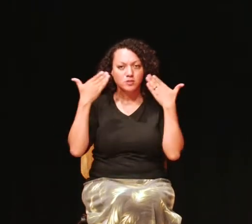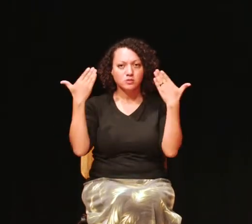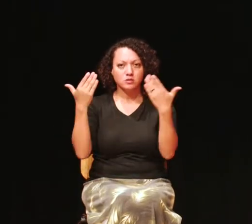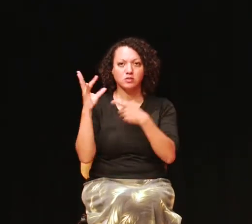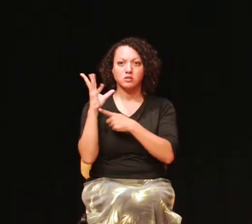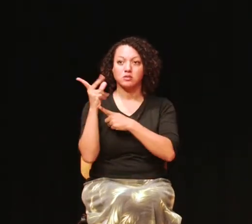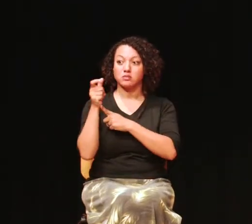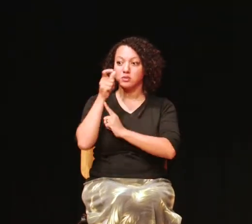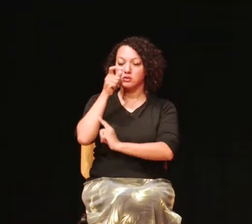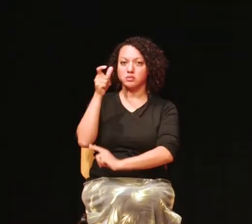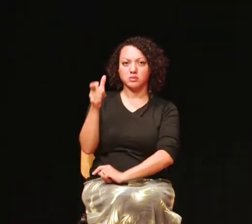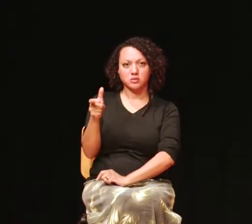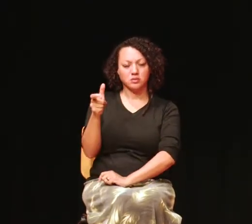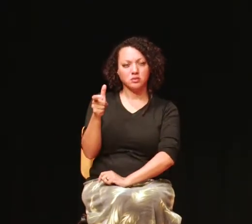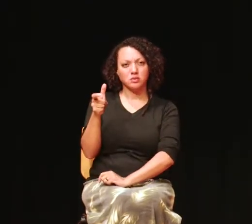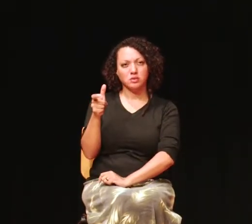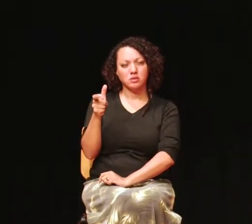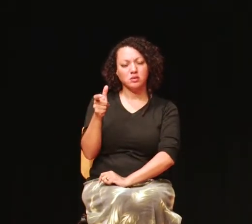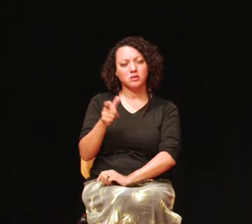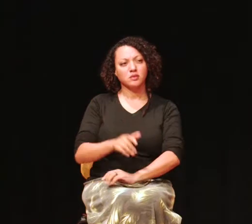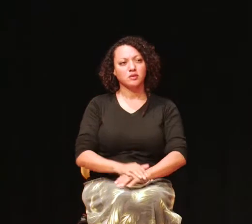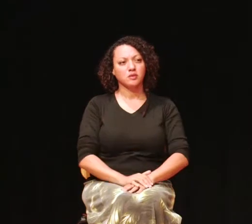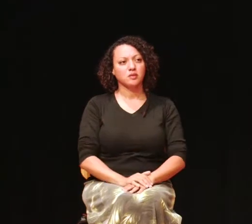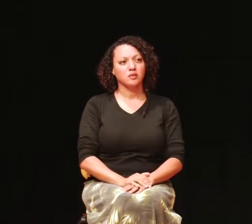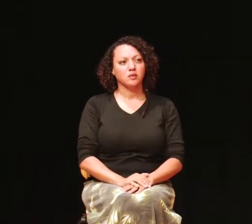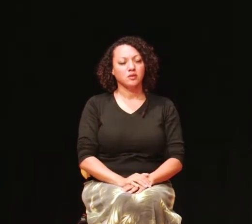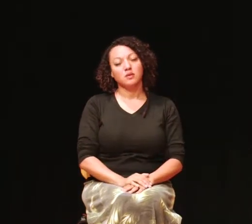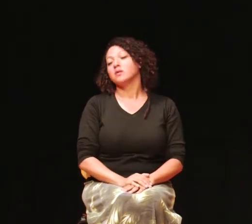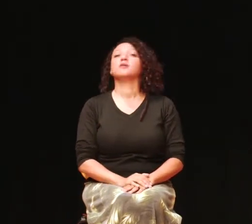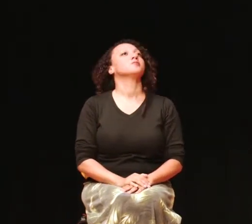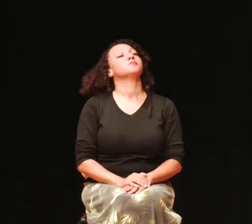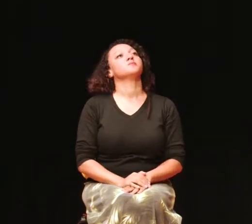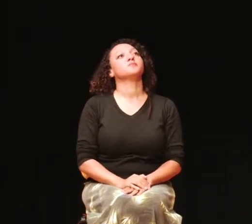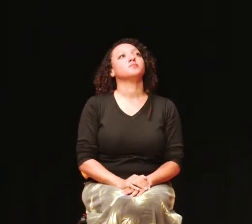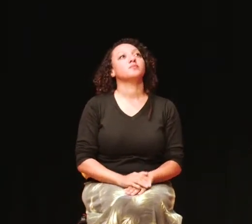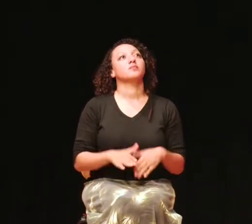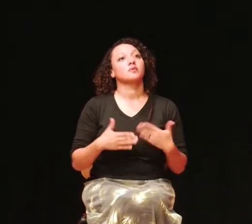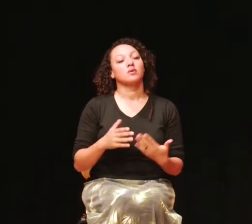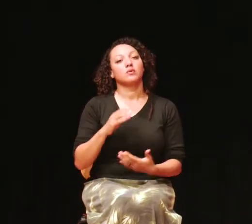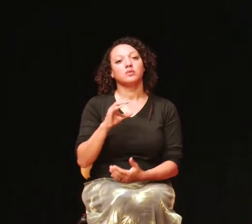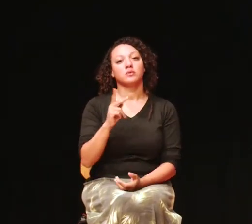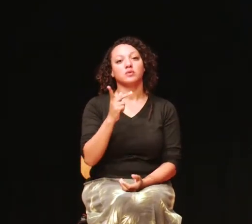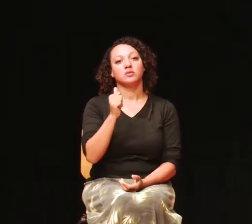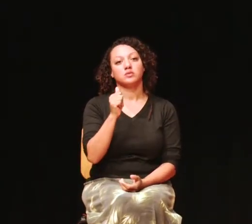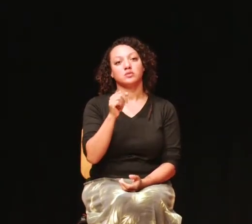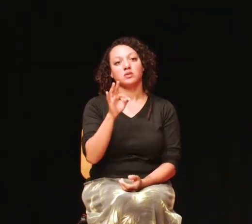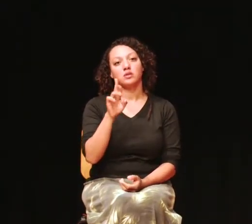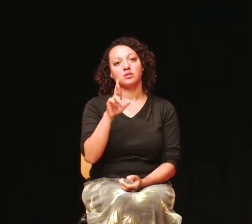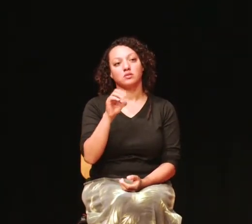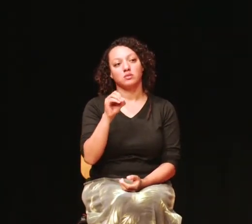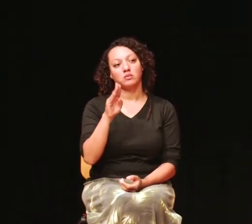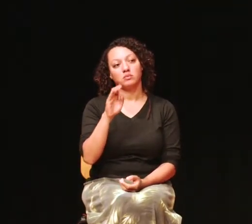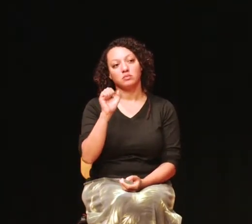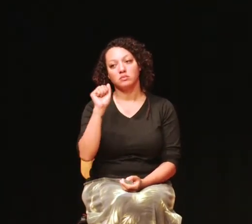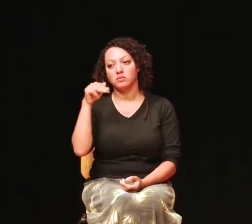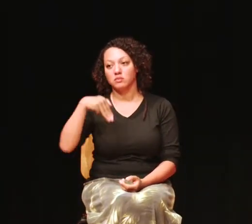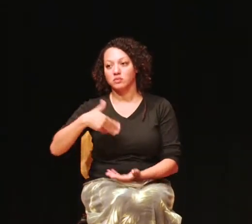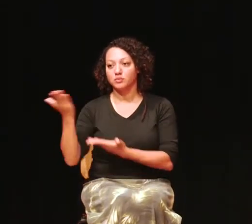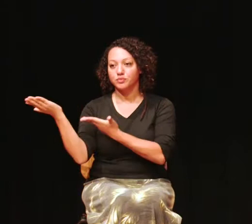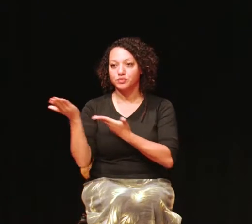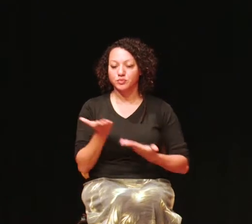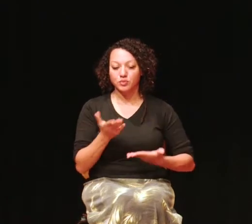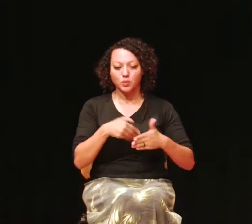esteticamente interessantes. Então, quando Bardi e Chateaubriand decidiram trazer aqui esse